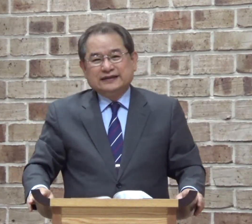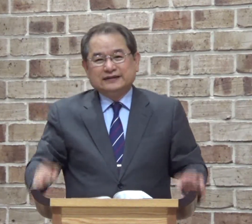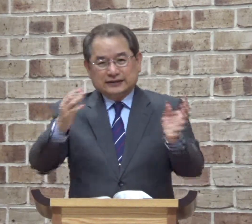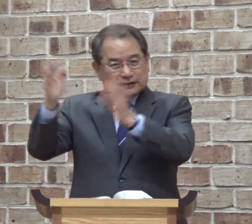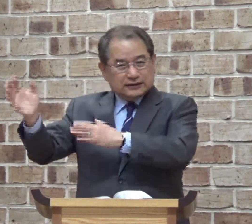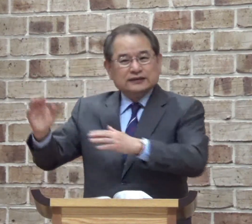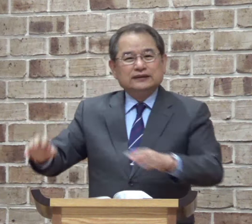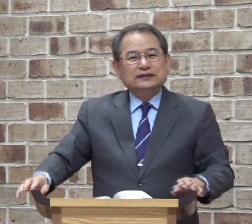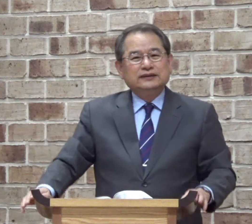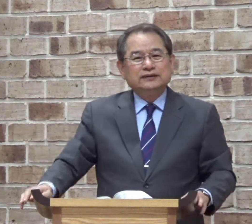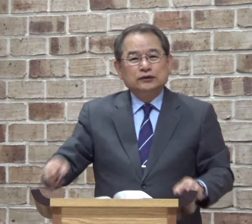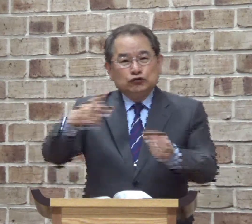자신보다 다른 사람을 낮게 여깁니다.